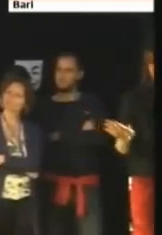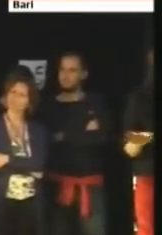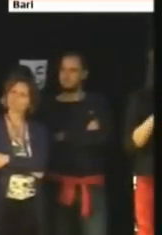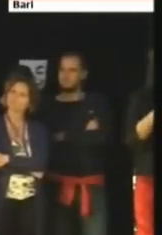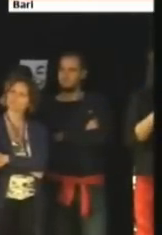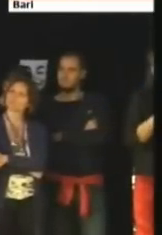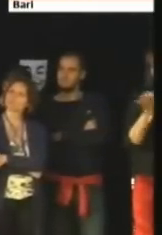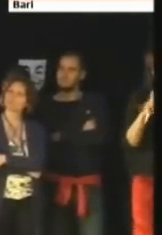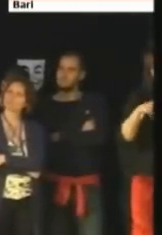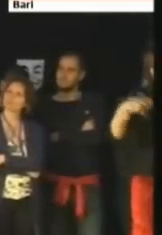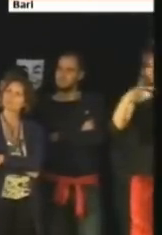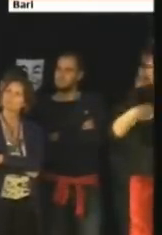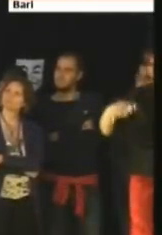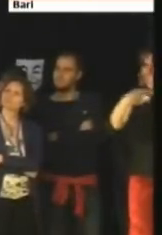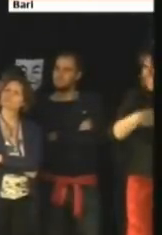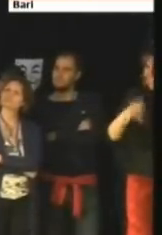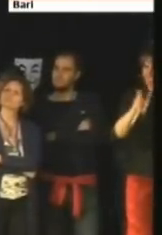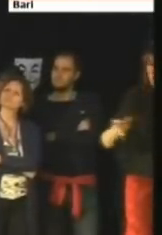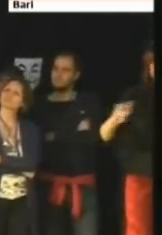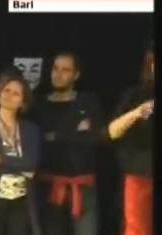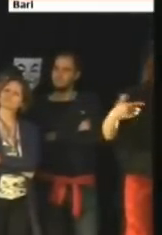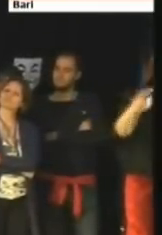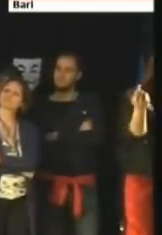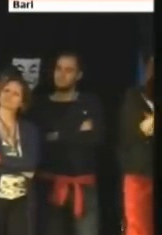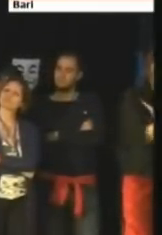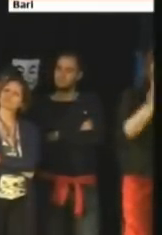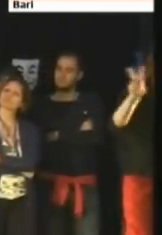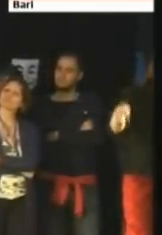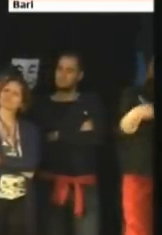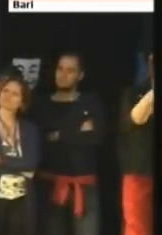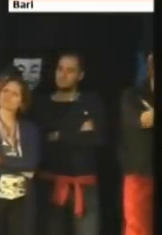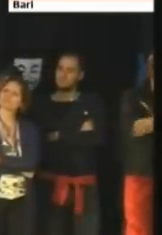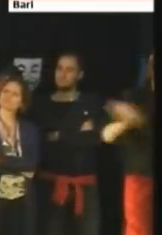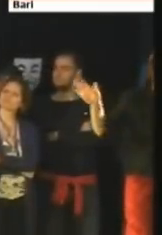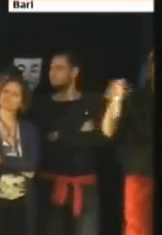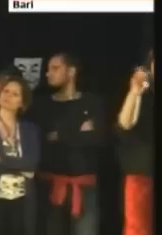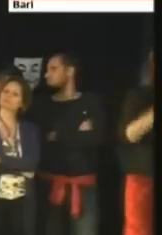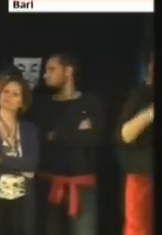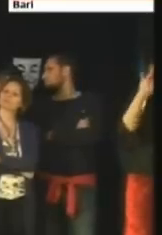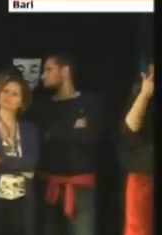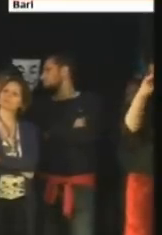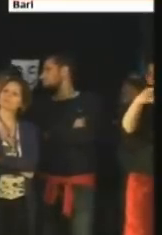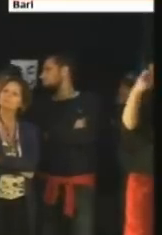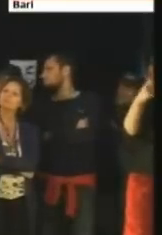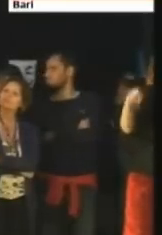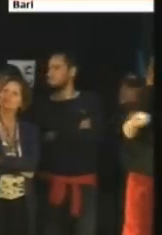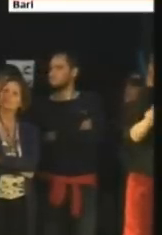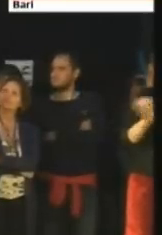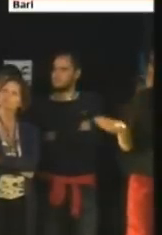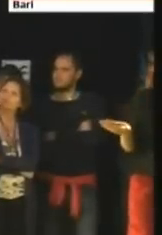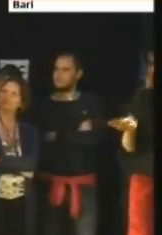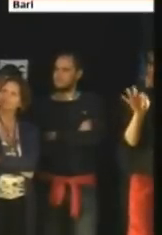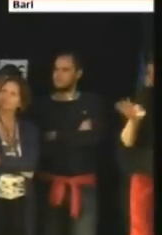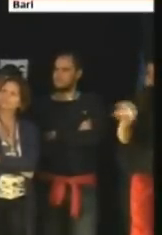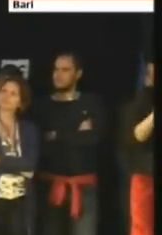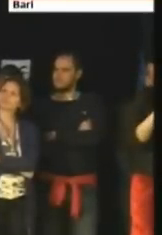banca. Sono lì a sentire i consigli di amministrazione che li prendono per il culo con bilanci completamente finti per cercare di recuperare qualcosa che